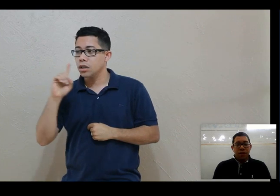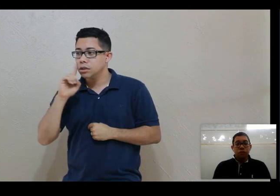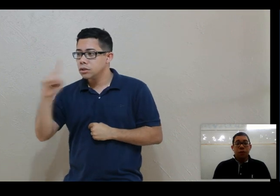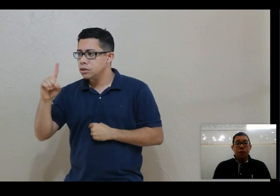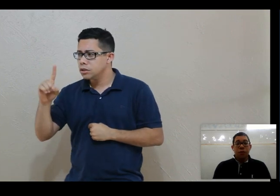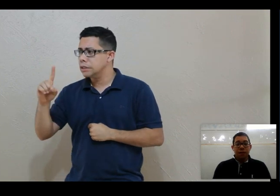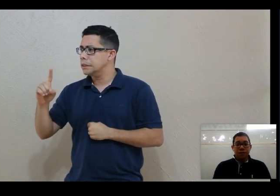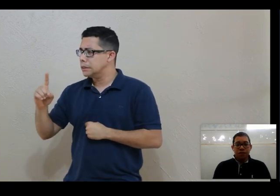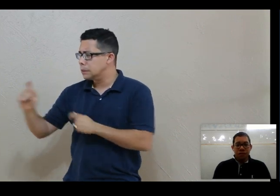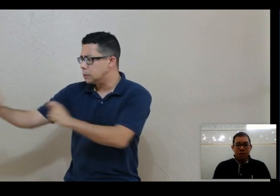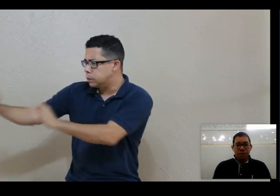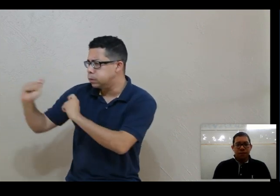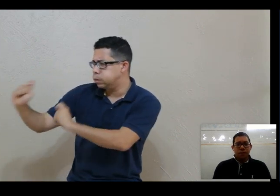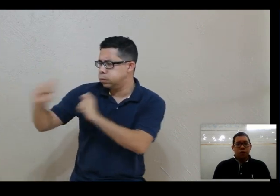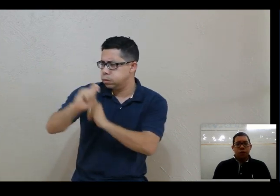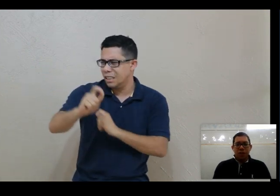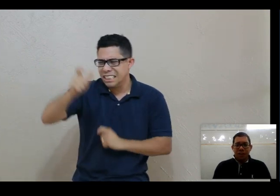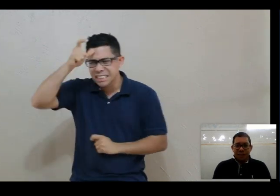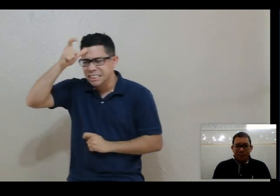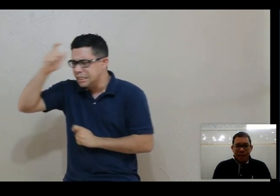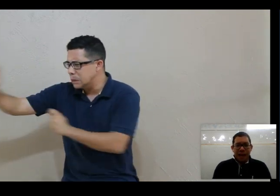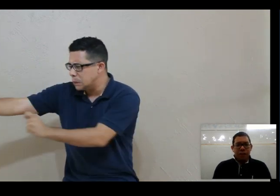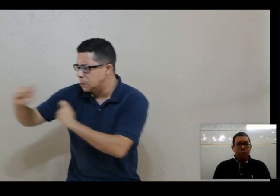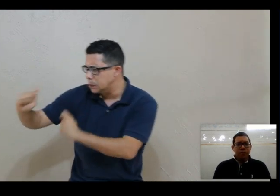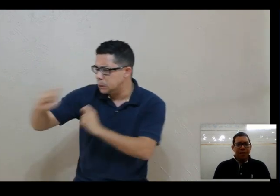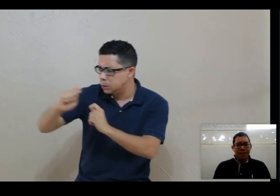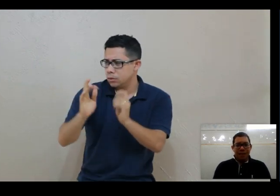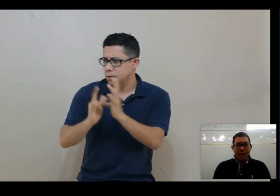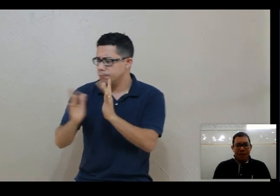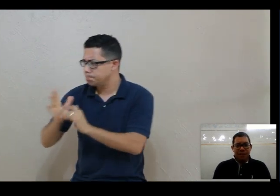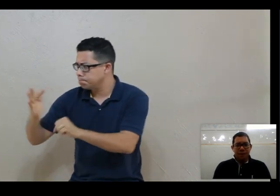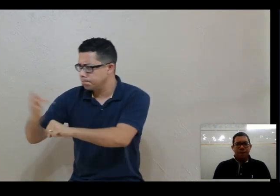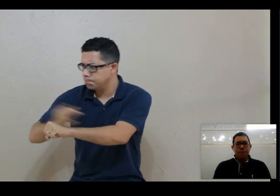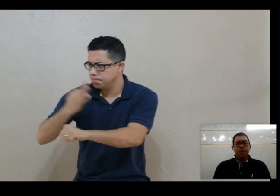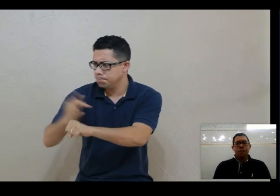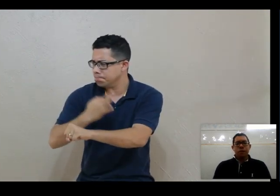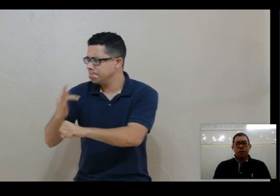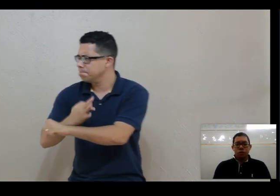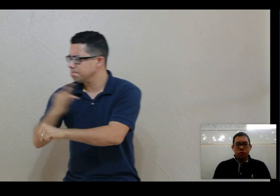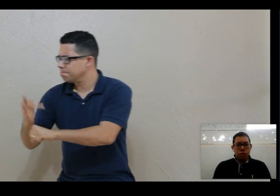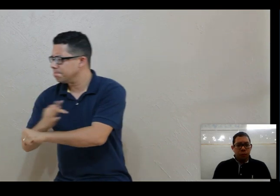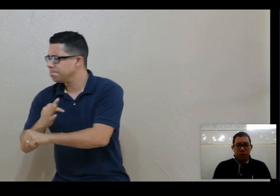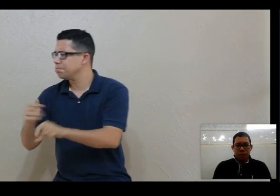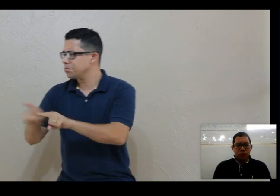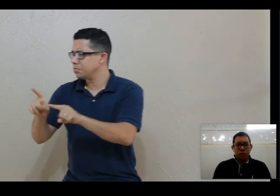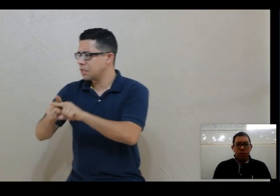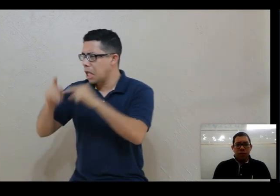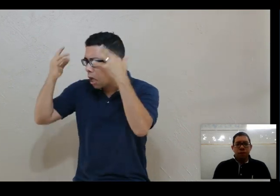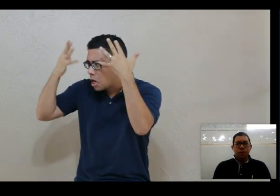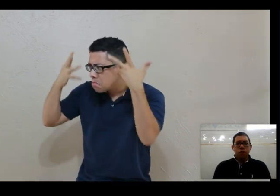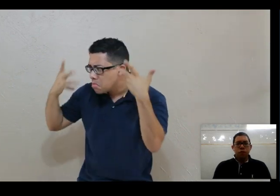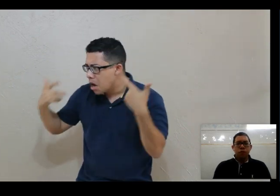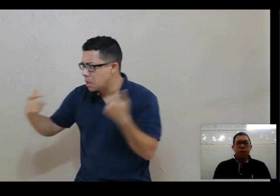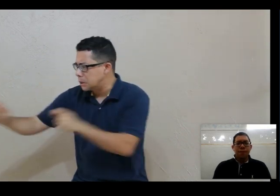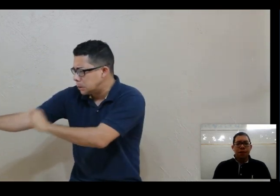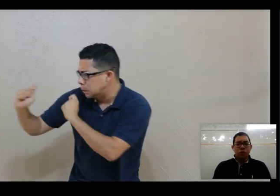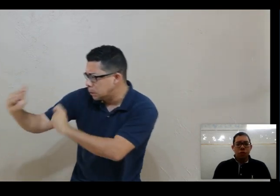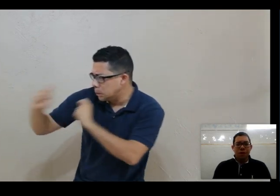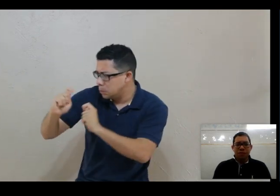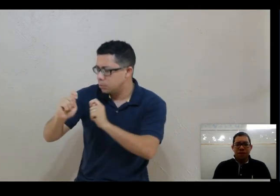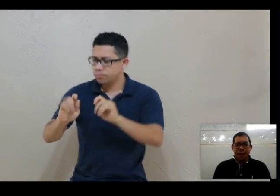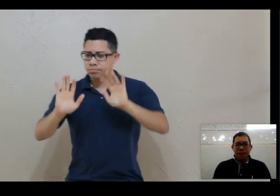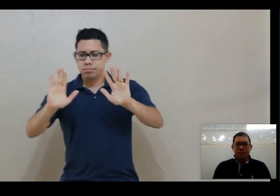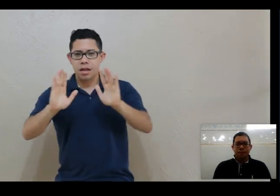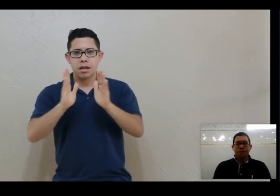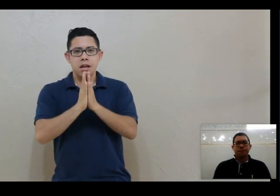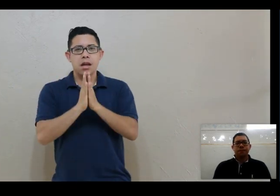e ficando lá 40 dias, foi tentado por Satanás e Jesus suportando tudo aquilo juntamente com